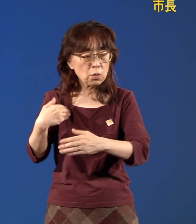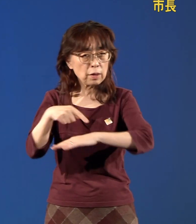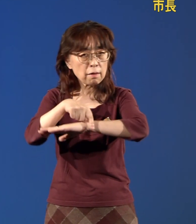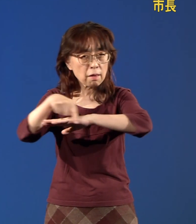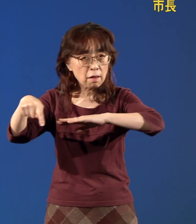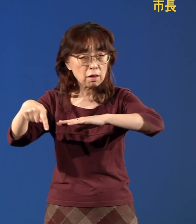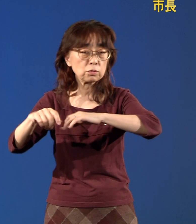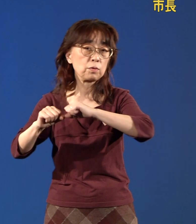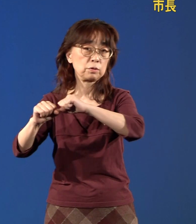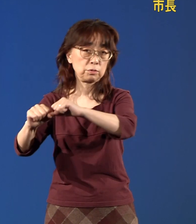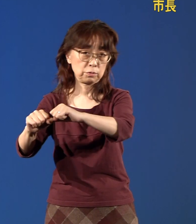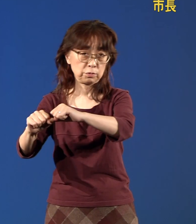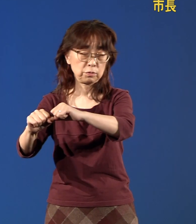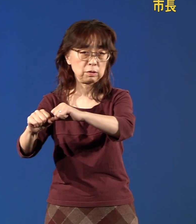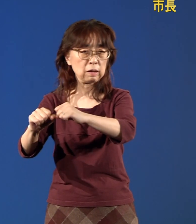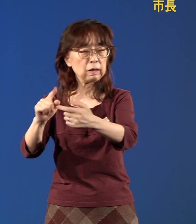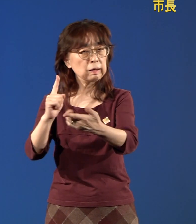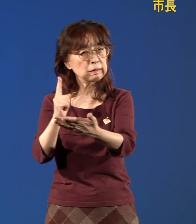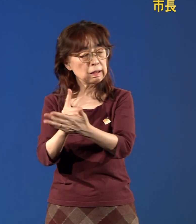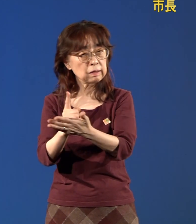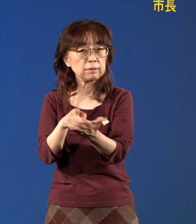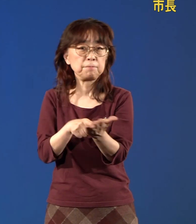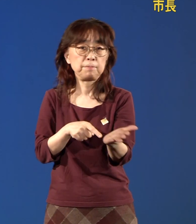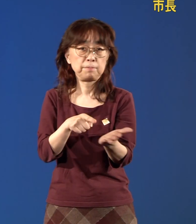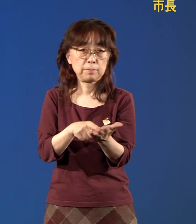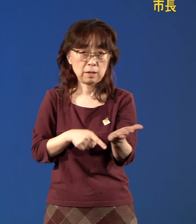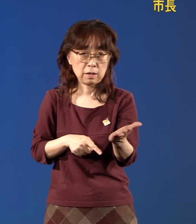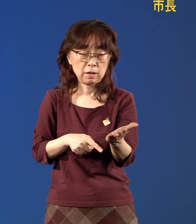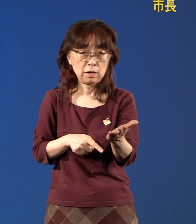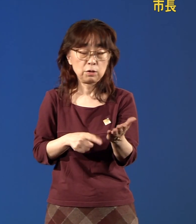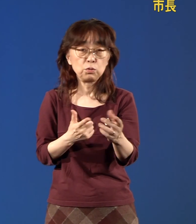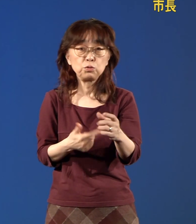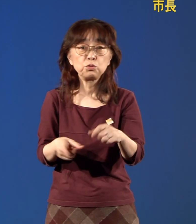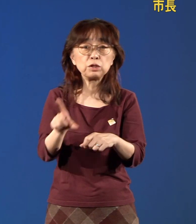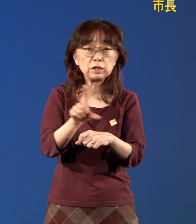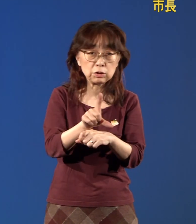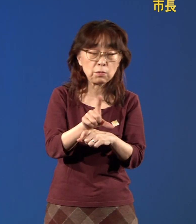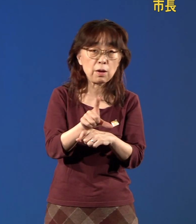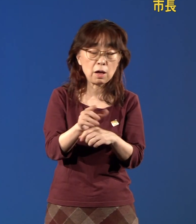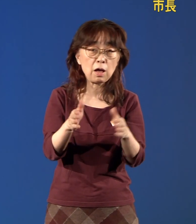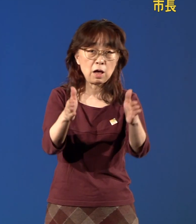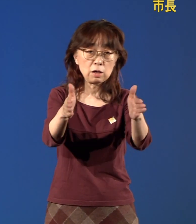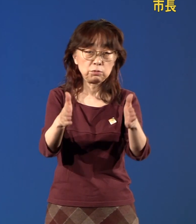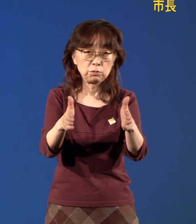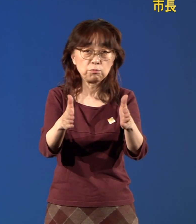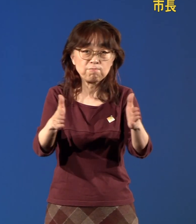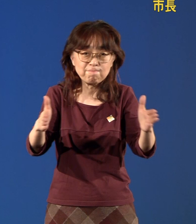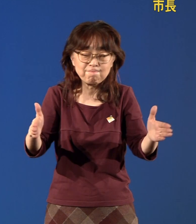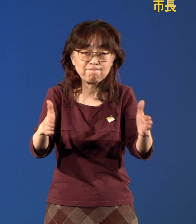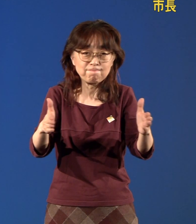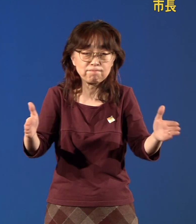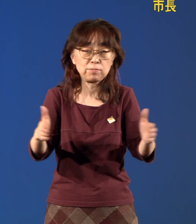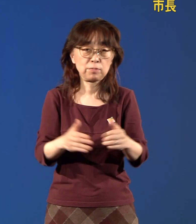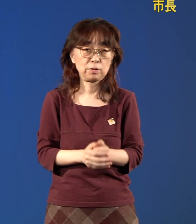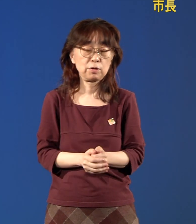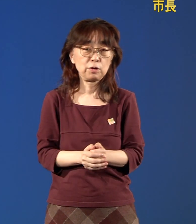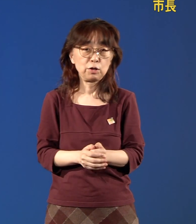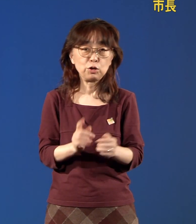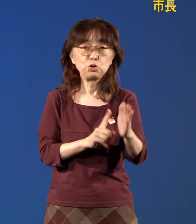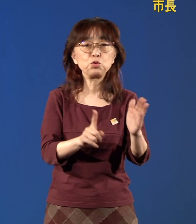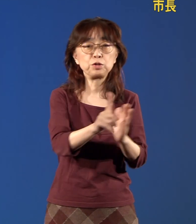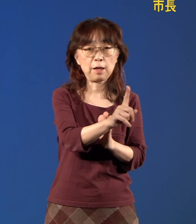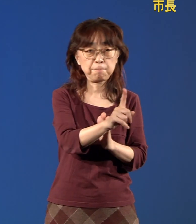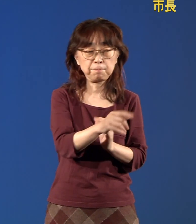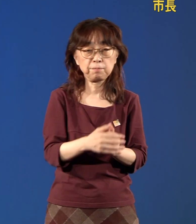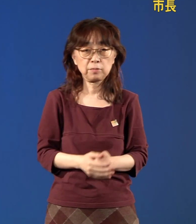分追いついていかないので、その場合は拡幅をして道路幅を確保するという作業を優先して、来週